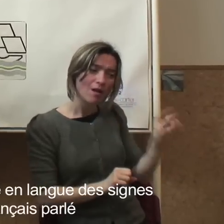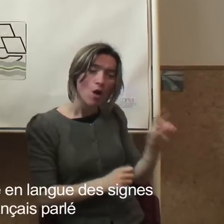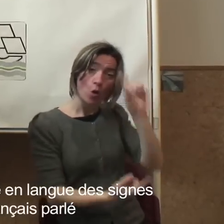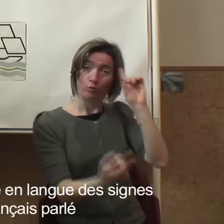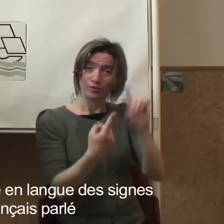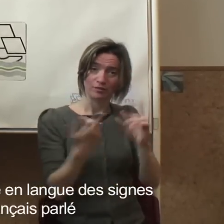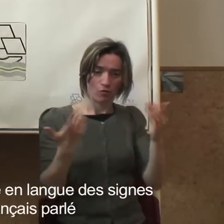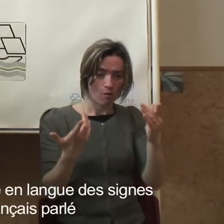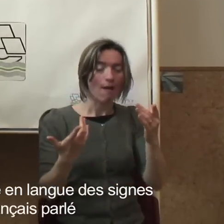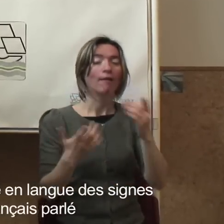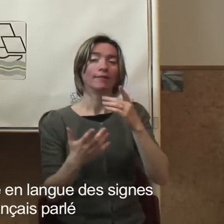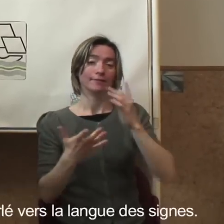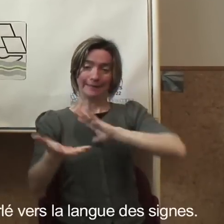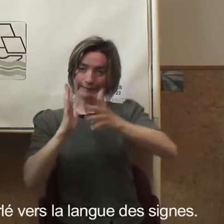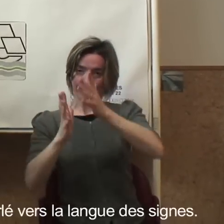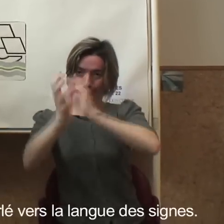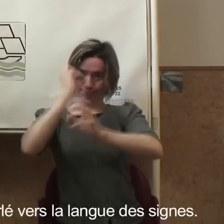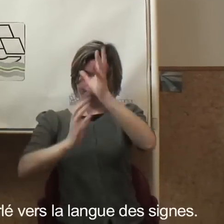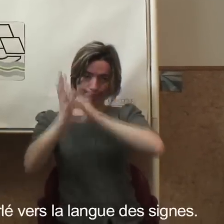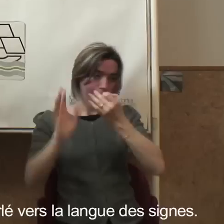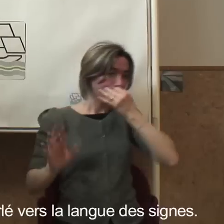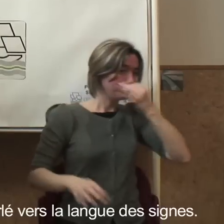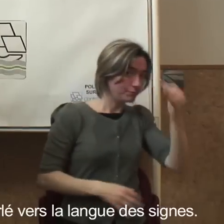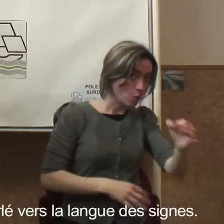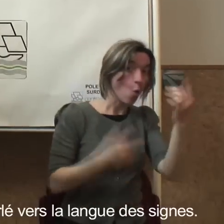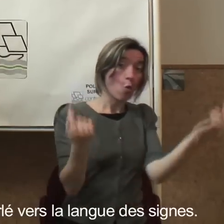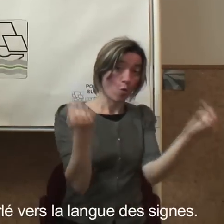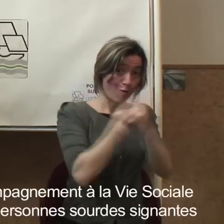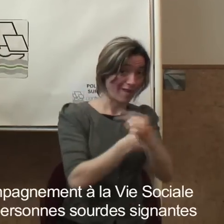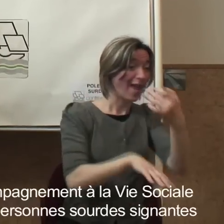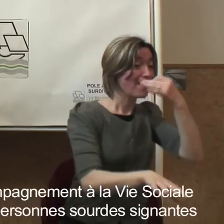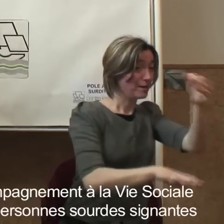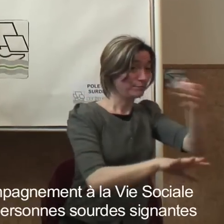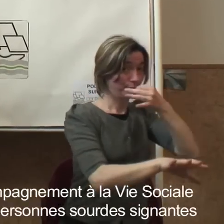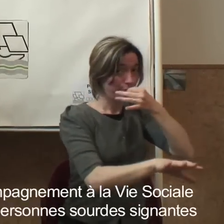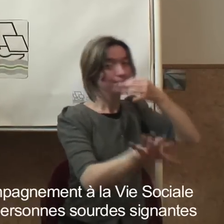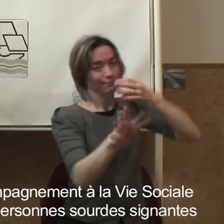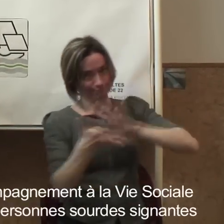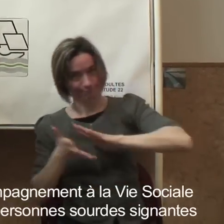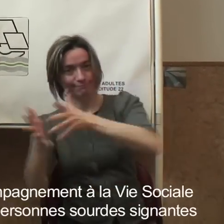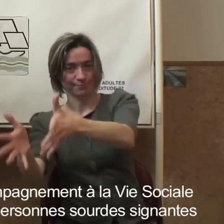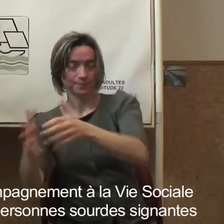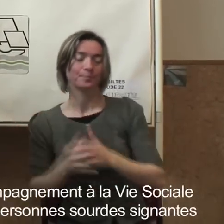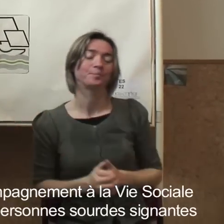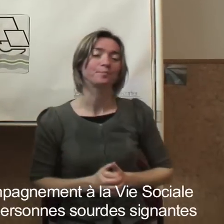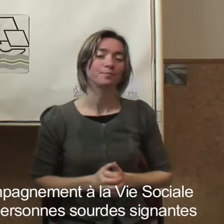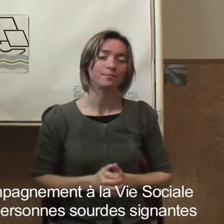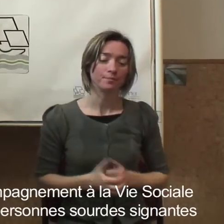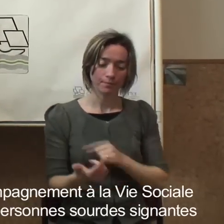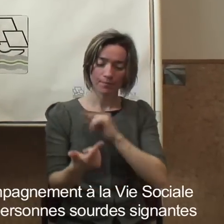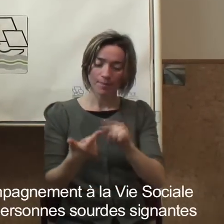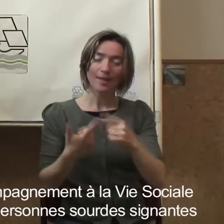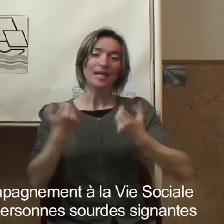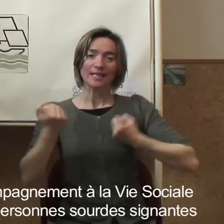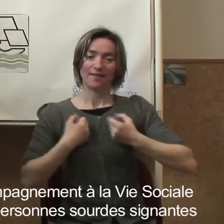signes vers le français parlé ou le contraire du français parlé vers la langue des signes. Le SAVS, service d'accompagnement à la vie